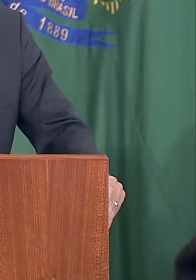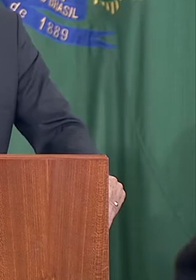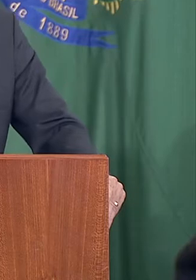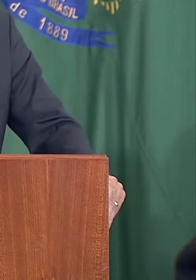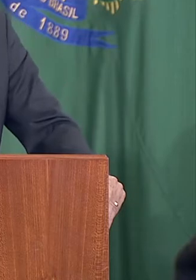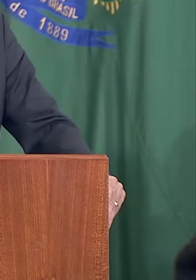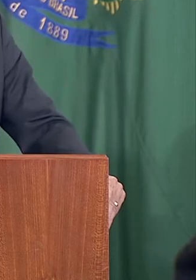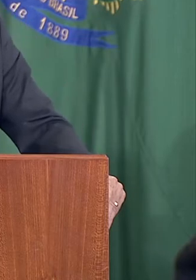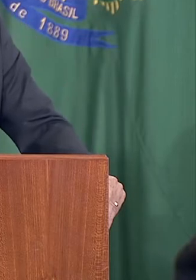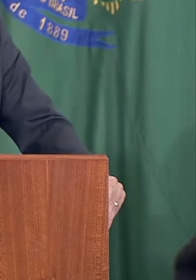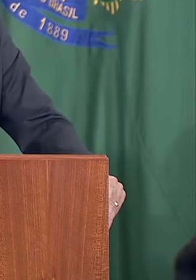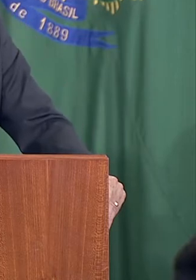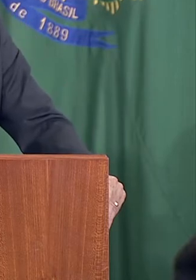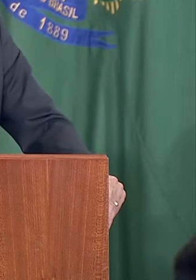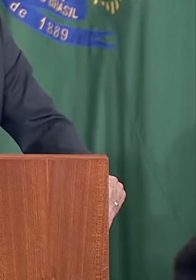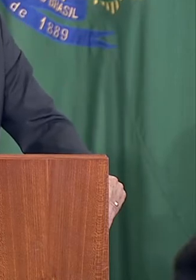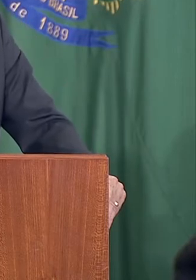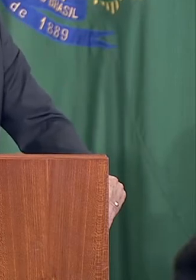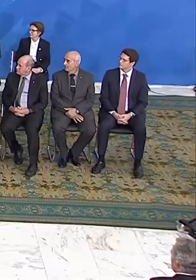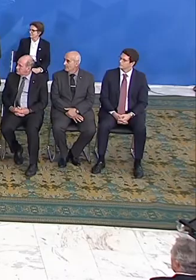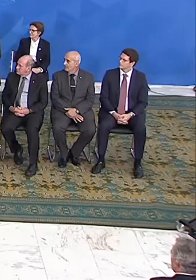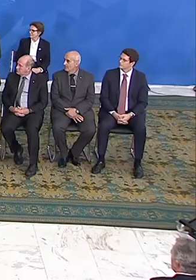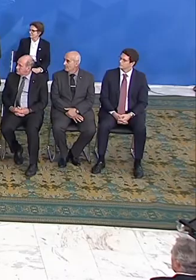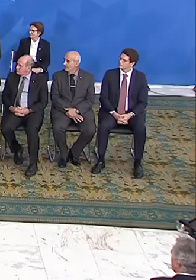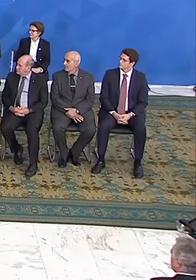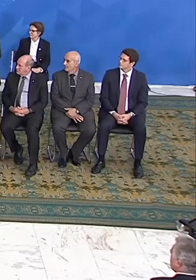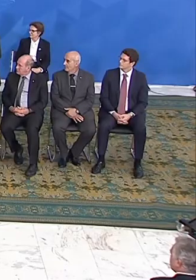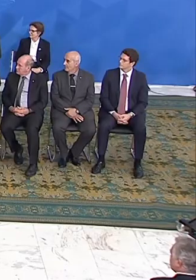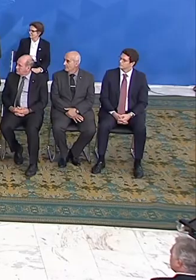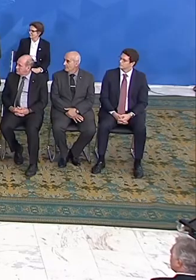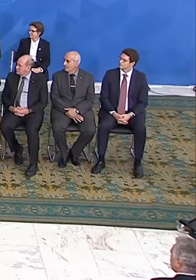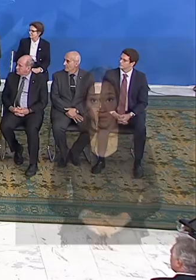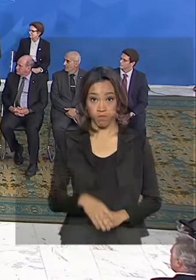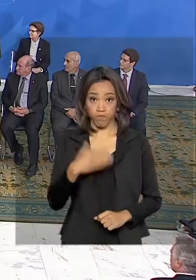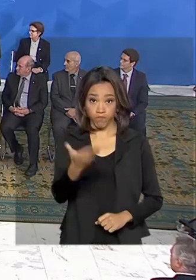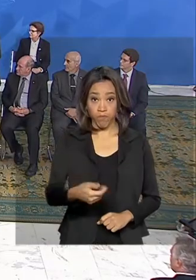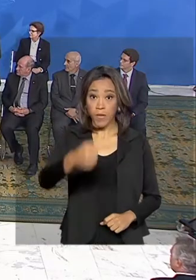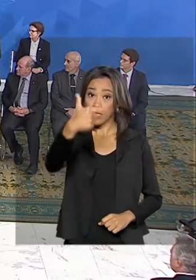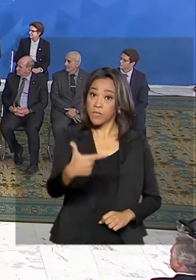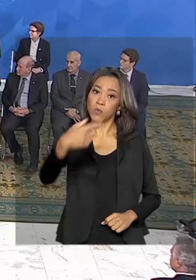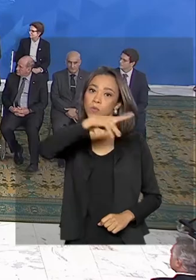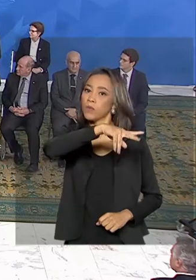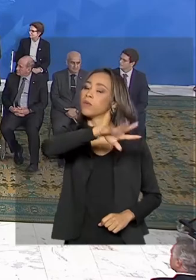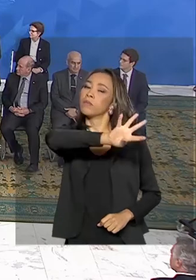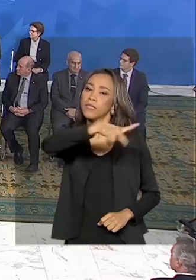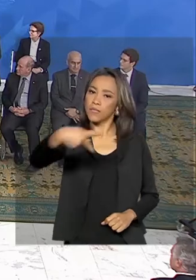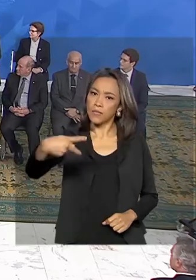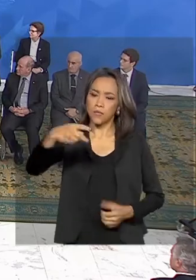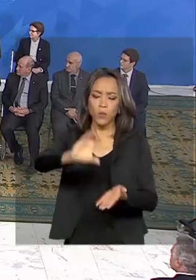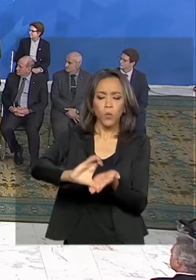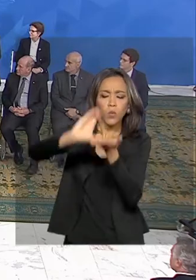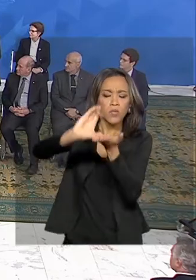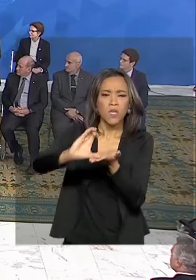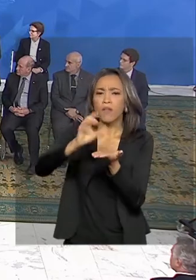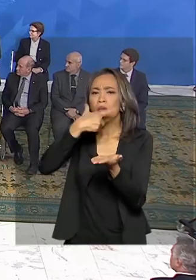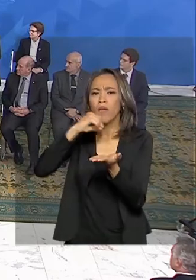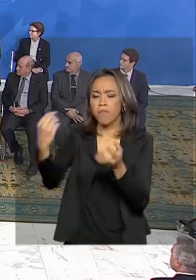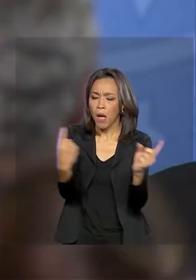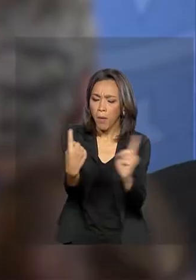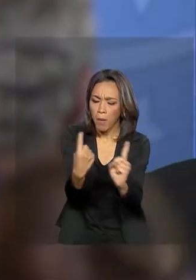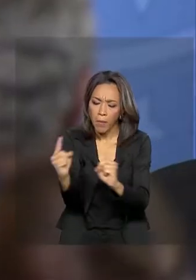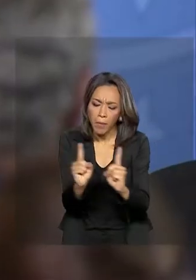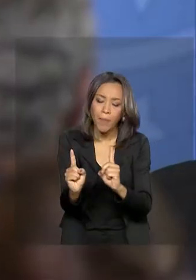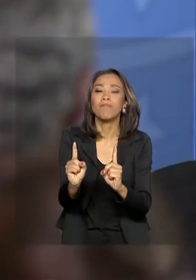a Amazônia cada vez mais brasileira. Além da vice-presidência, o Conselho será formado por representantes de